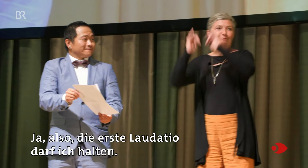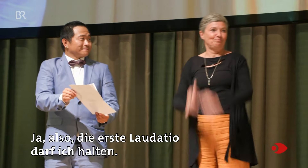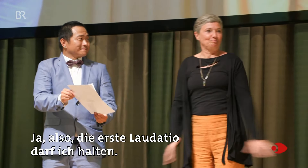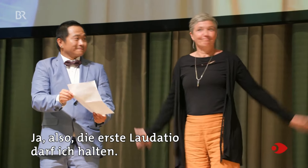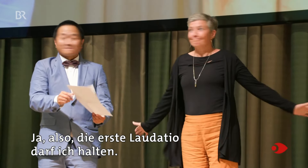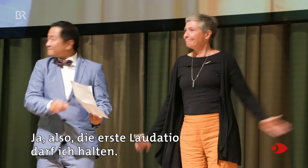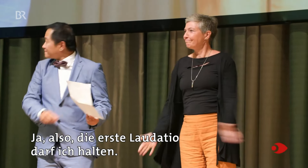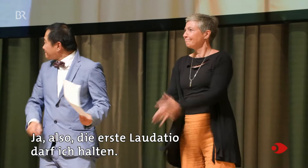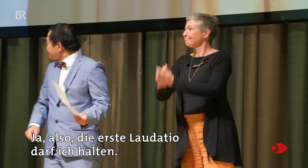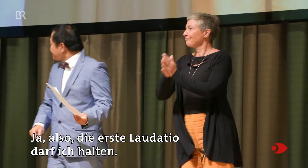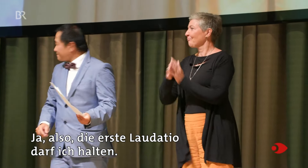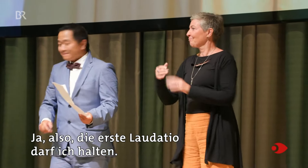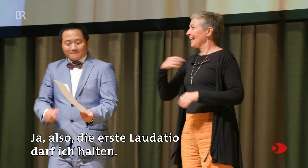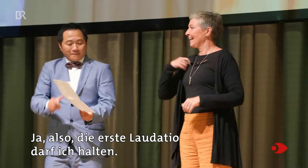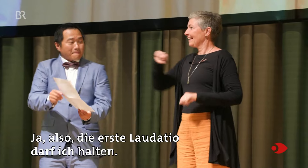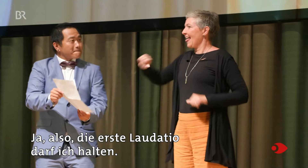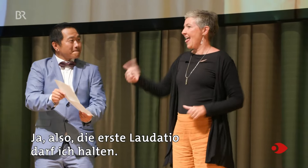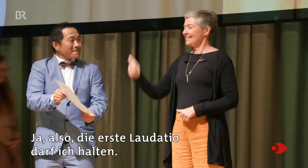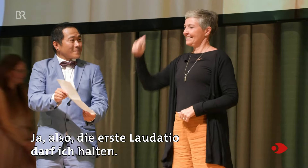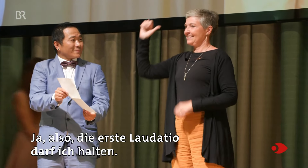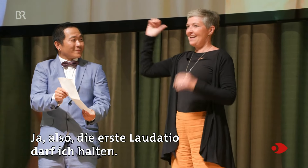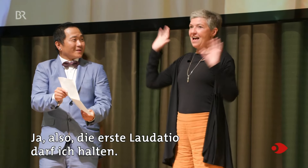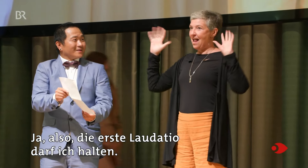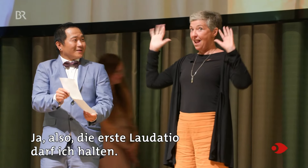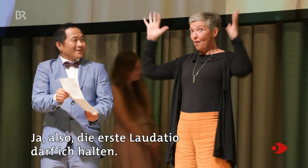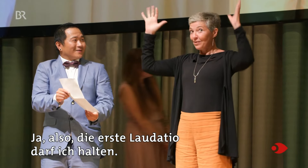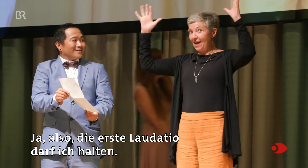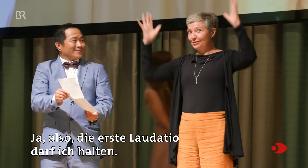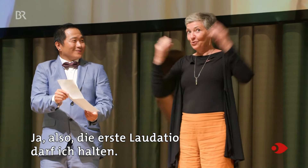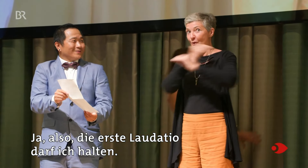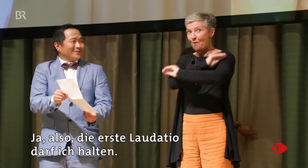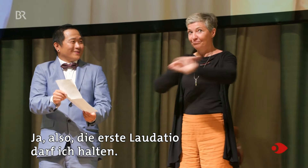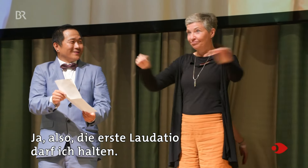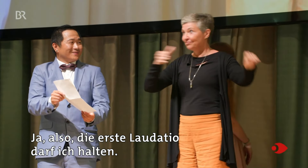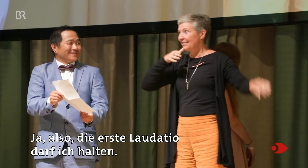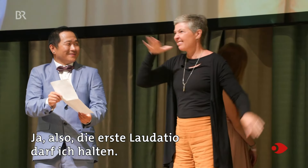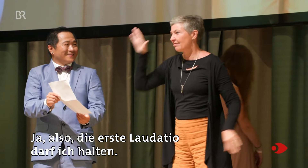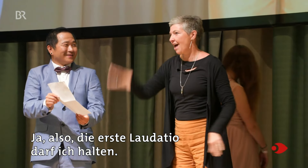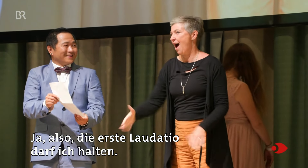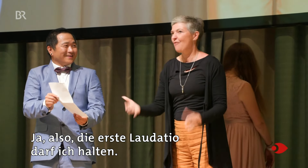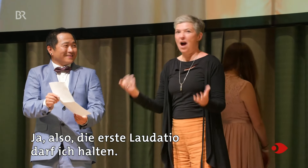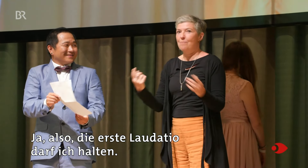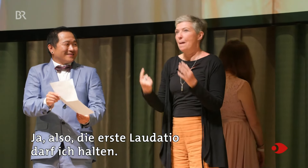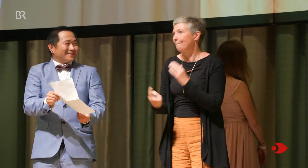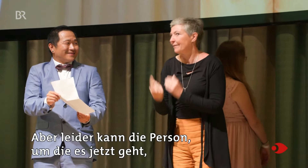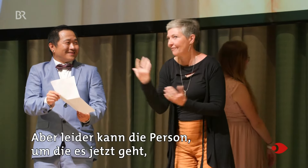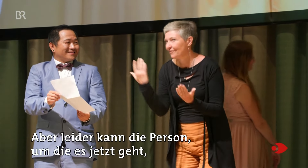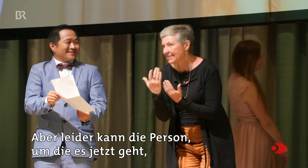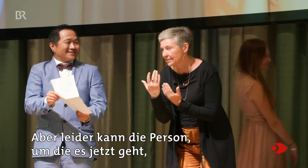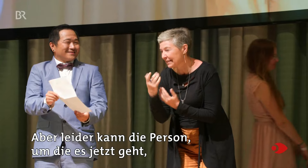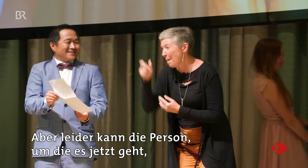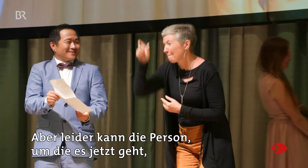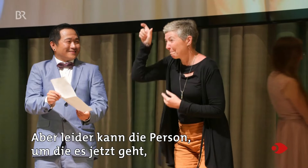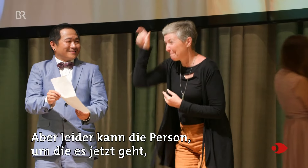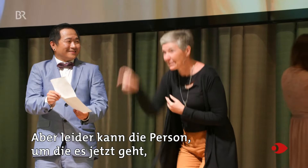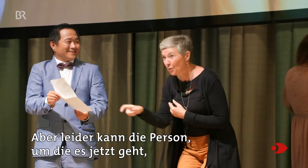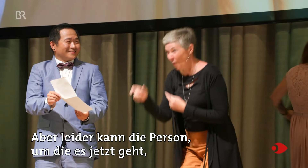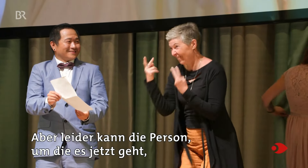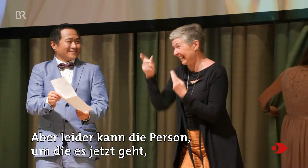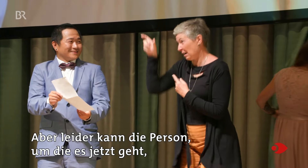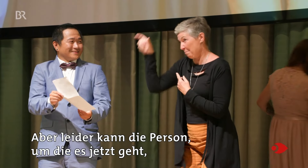Ja, also. Die erste Laudatio darf ich halten. Aber leider kann